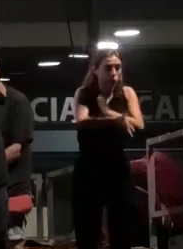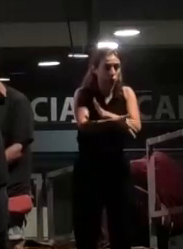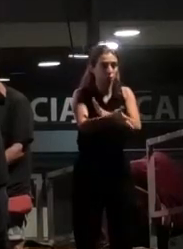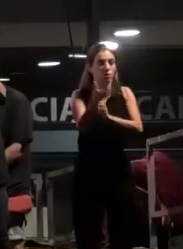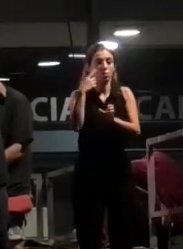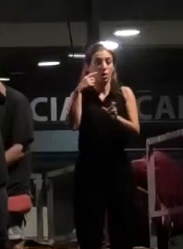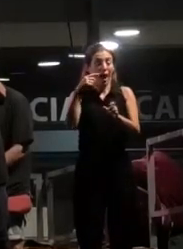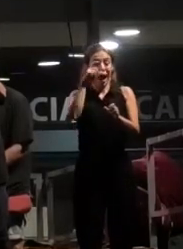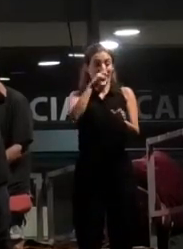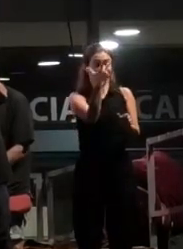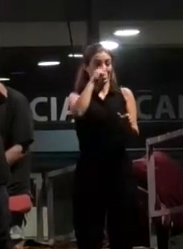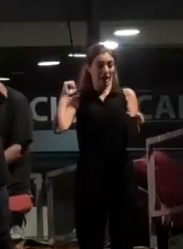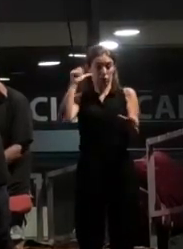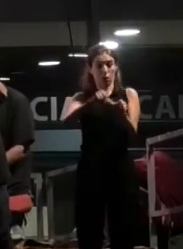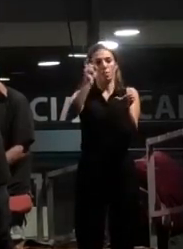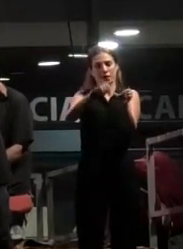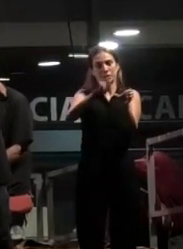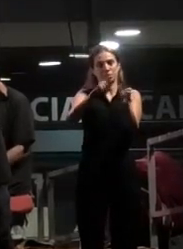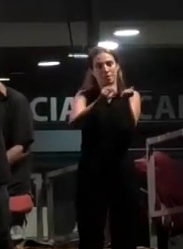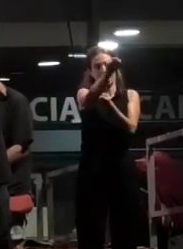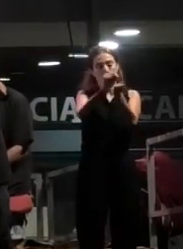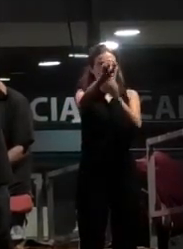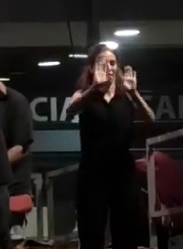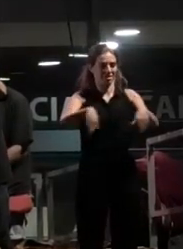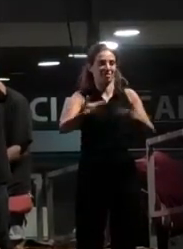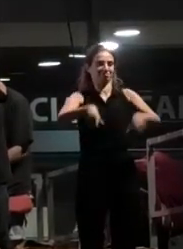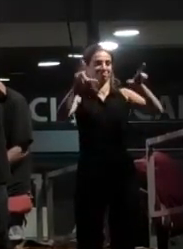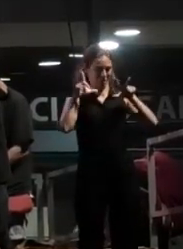hem participat durant tants anys.